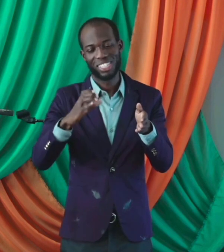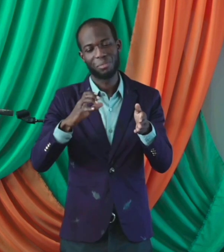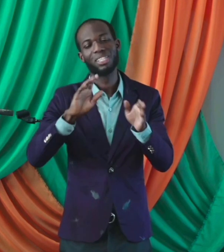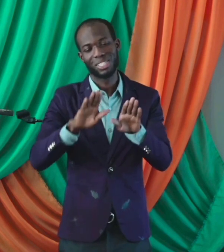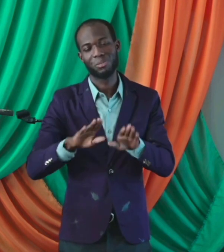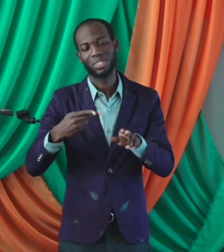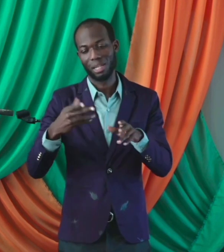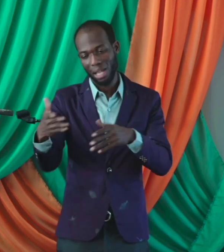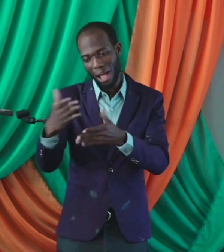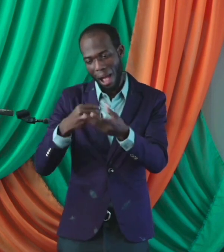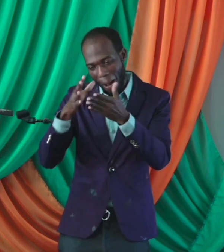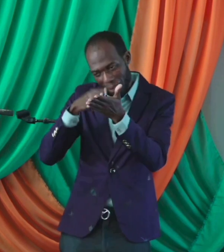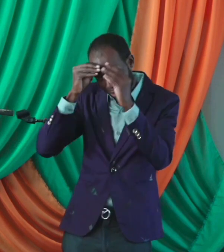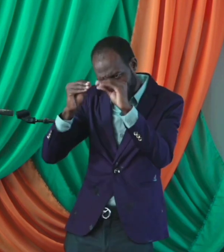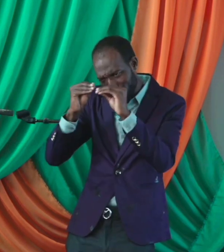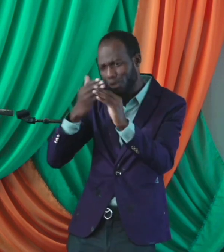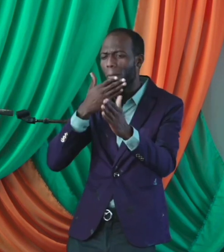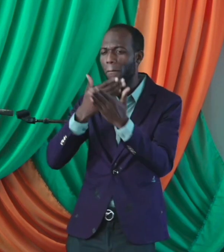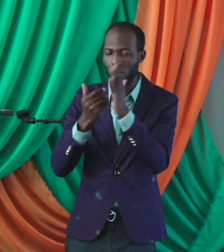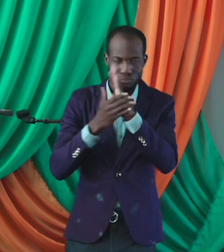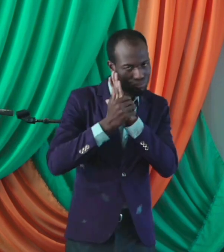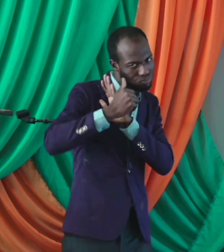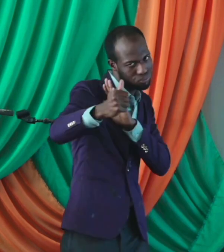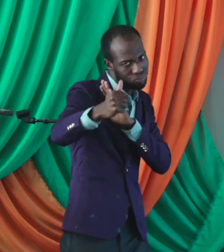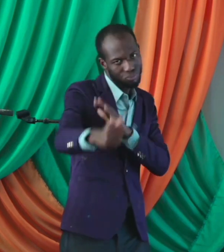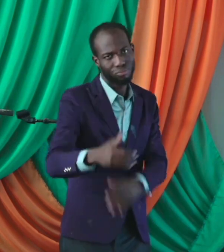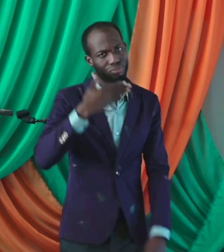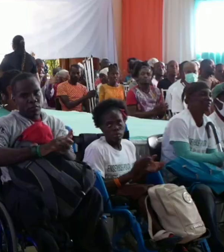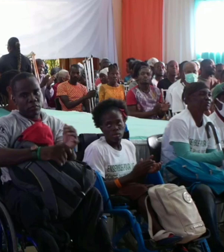capable de gagner meilleure formation dans le pays.